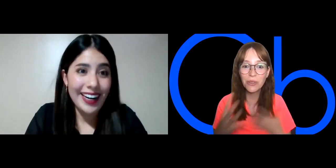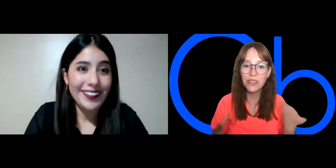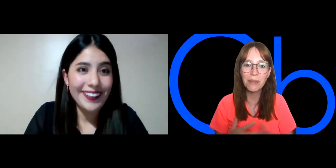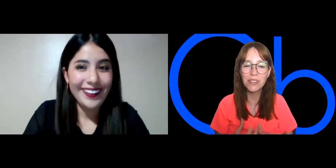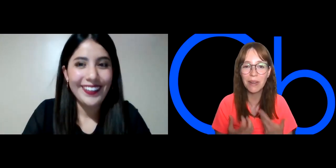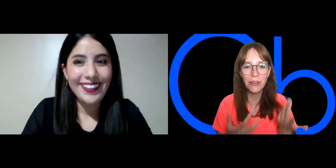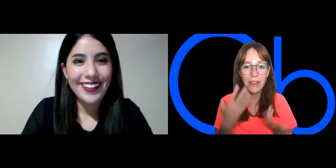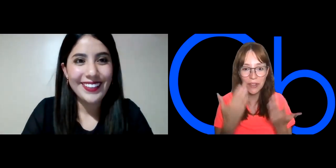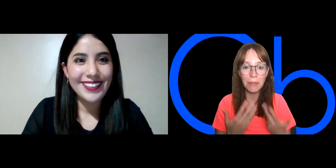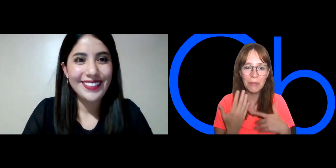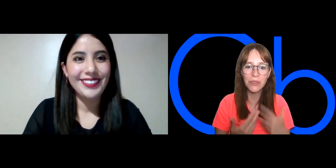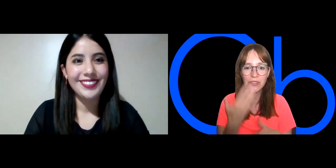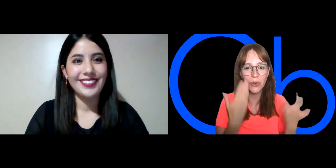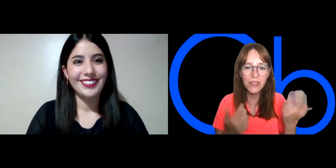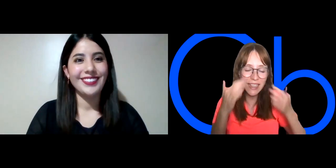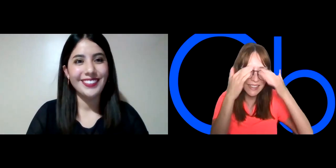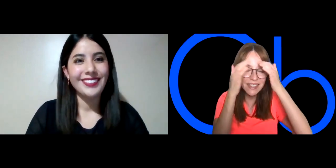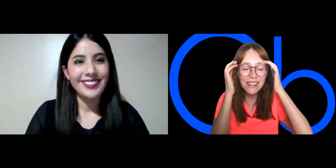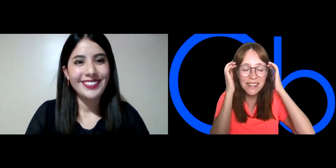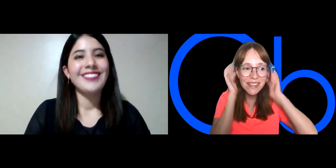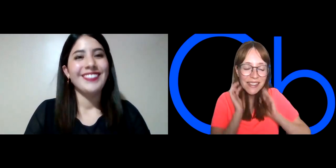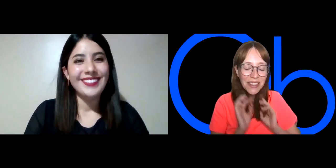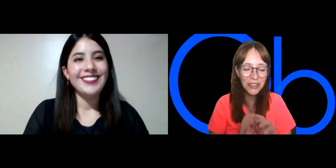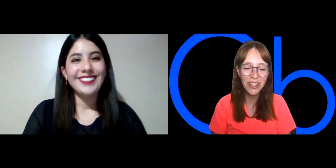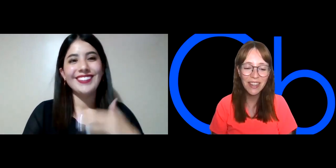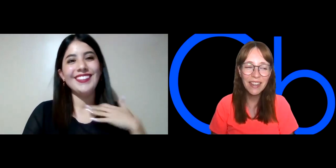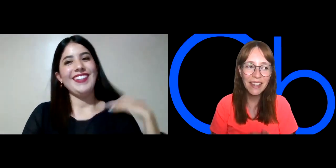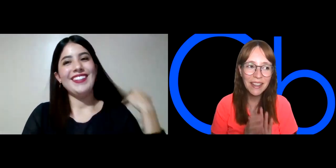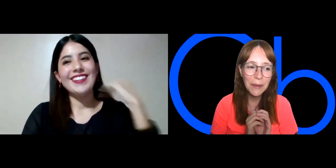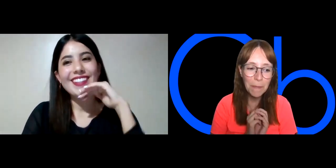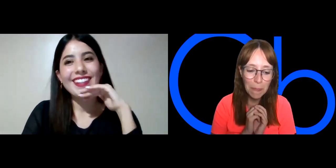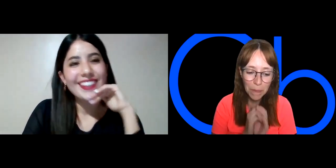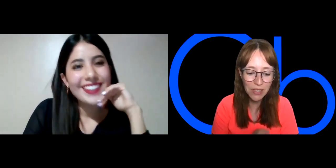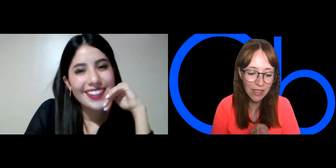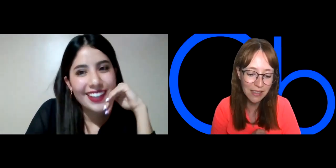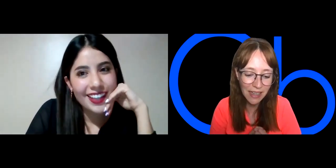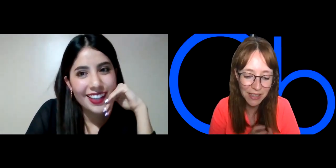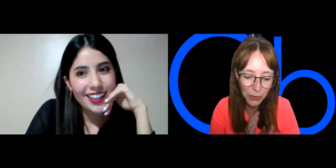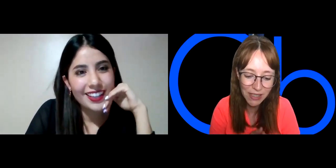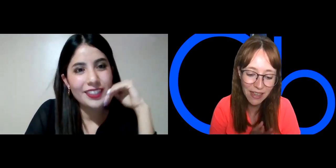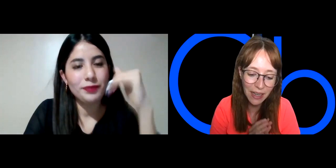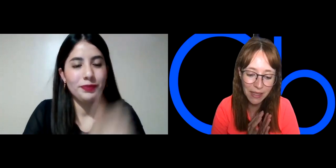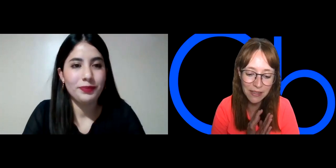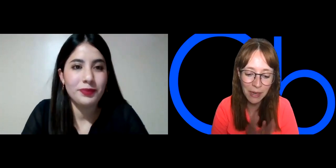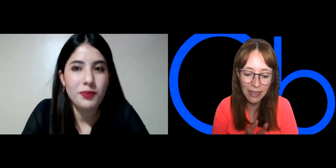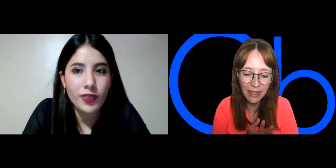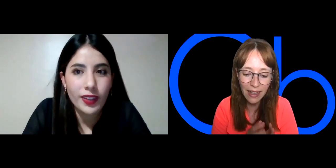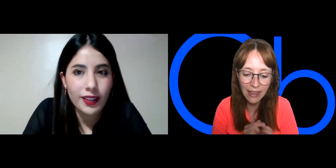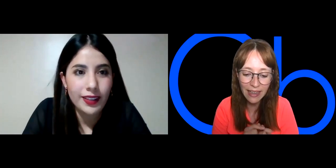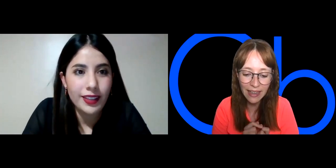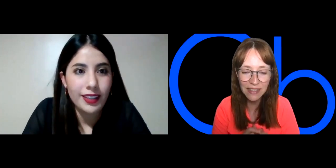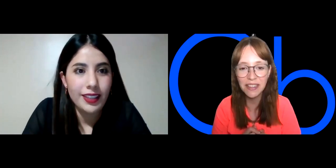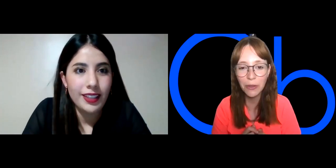señas claro. estamos hablando y afirmamos cosas, y sí, sí es cierto. Entonces, que te sigan en tu Instagram, que es